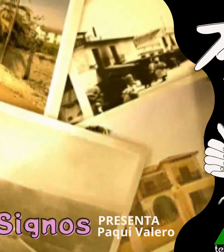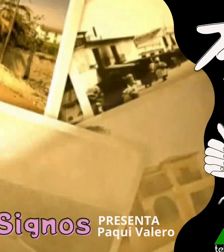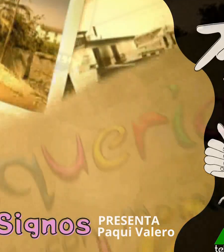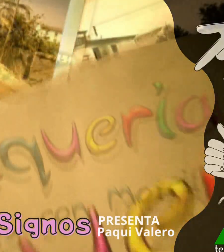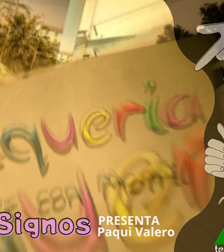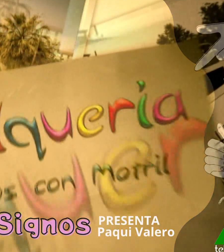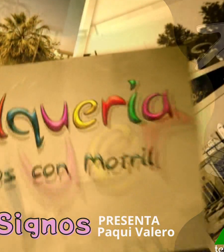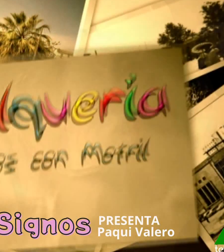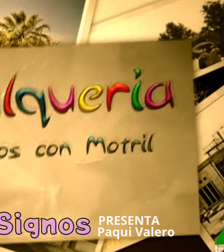foreign